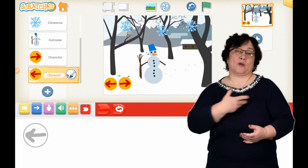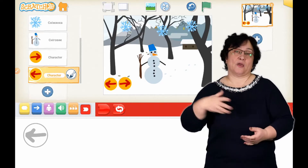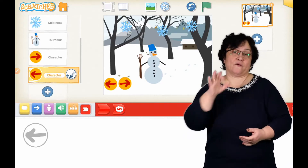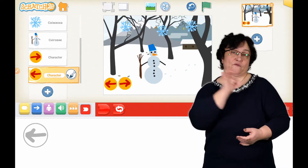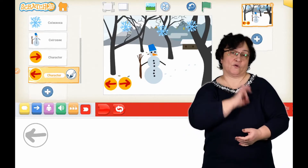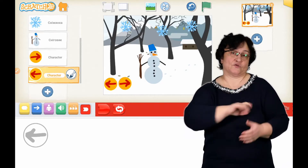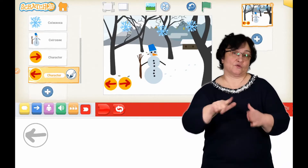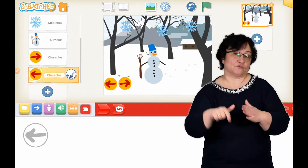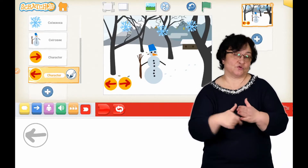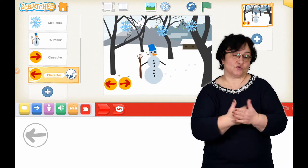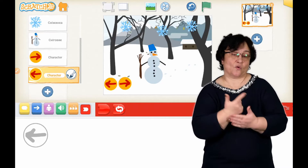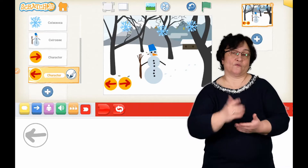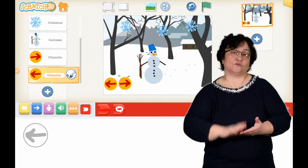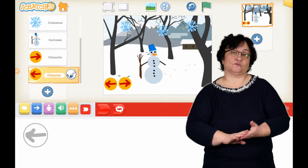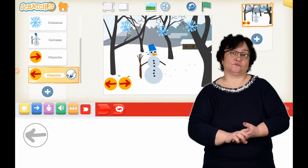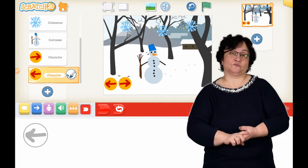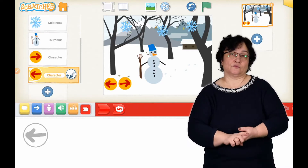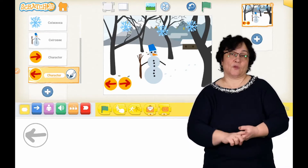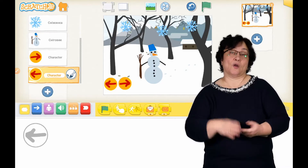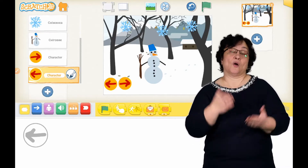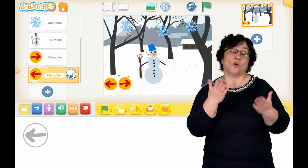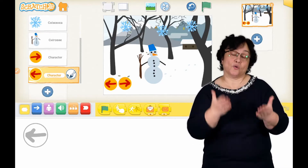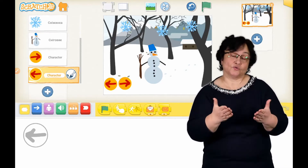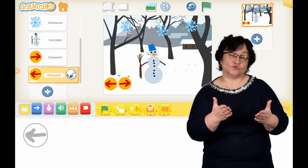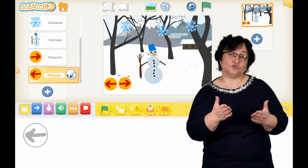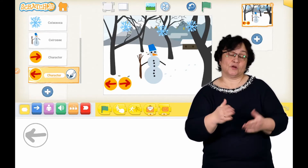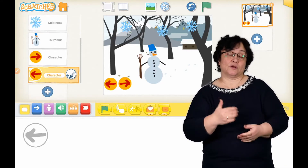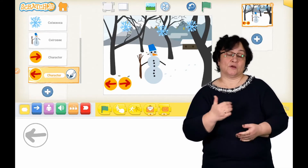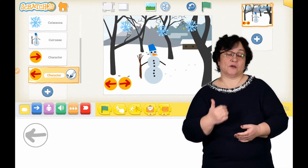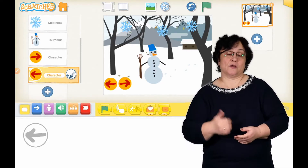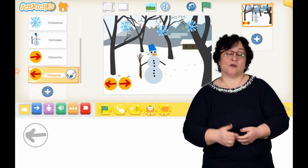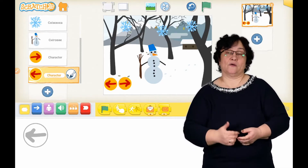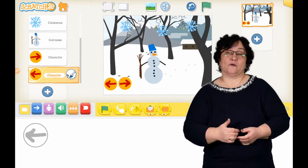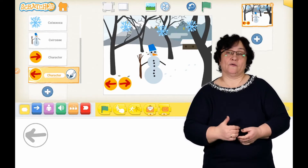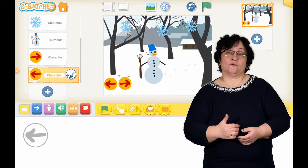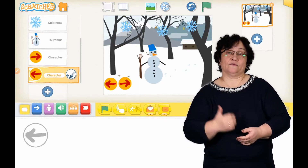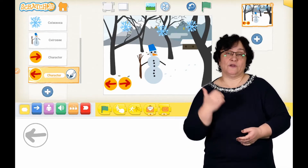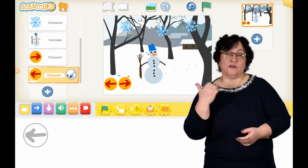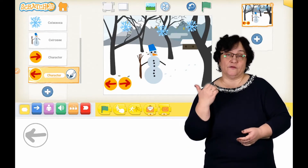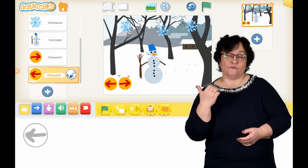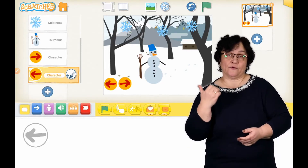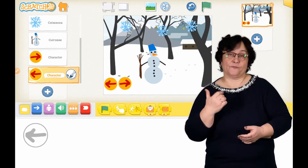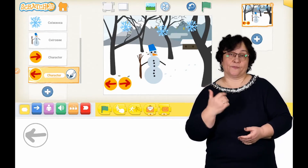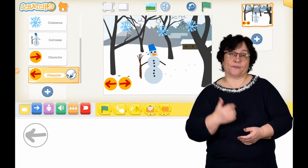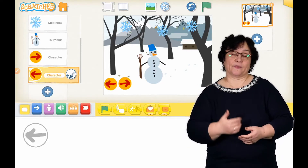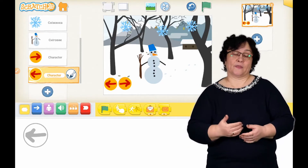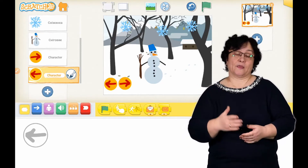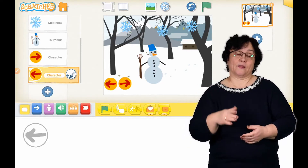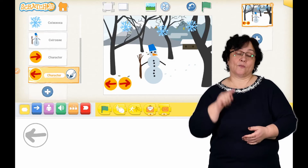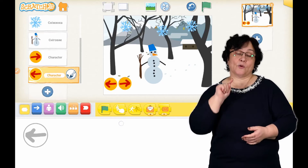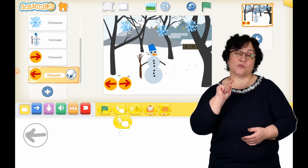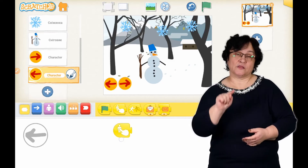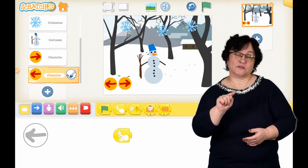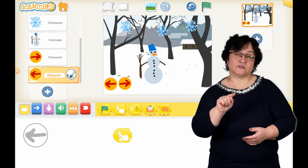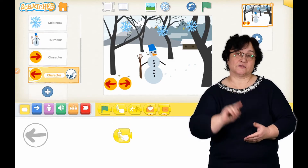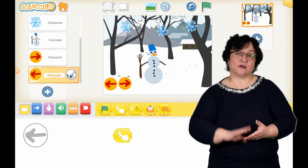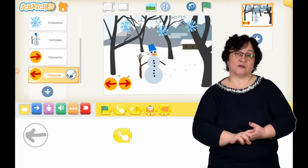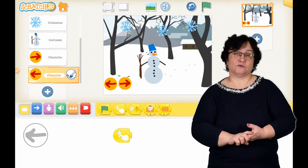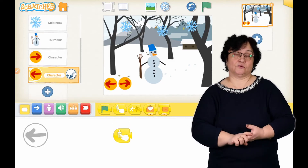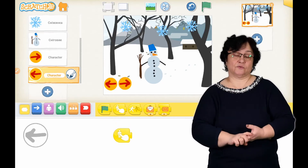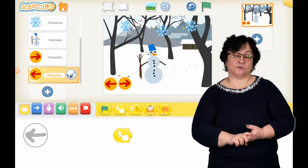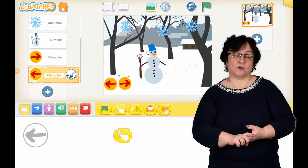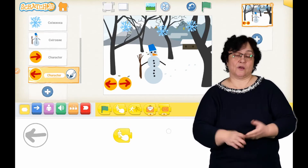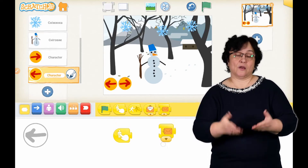Зараз ми використаємо їх знову. Отже, стрілочці вліво, по